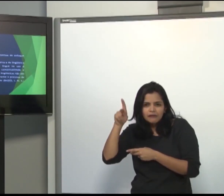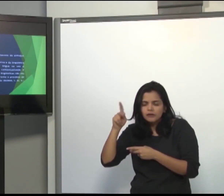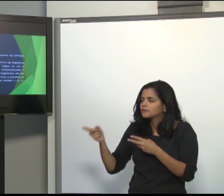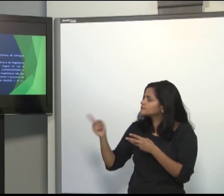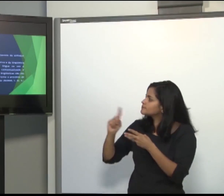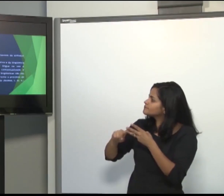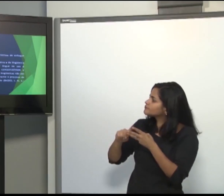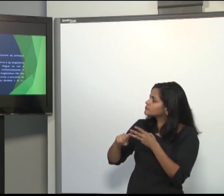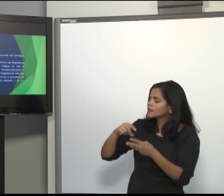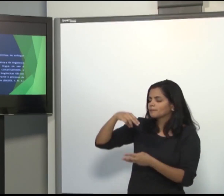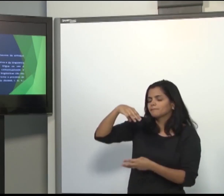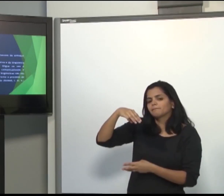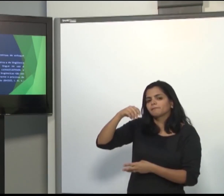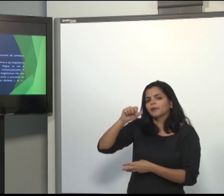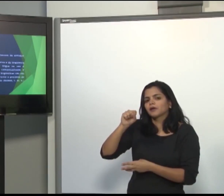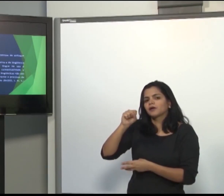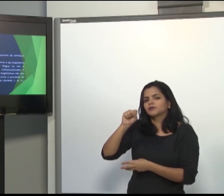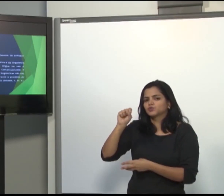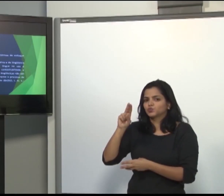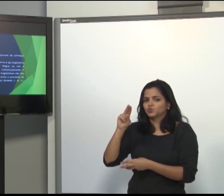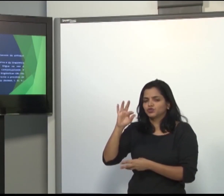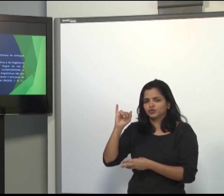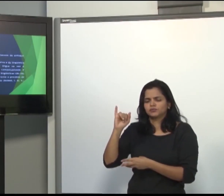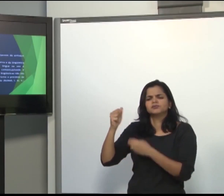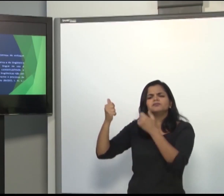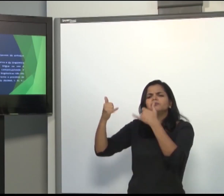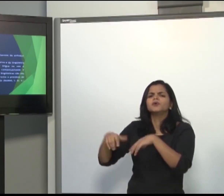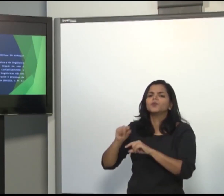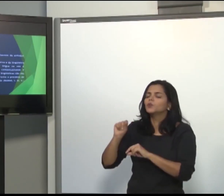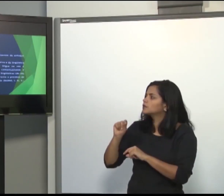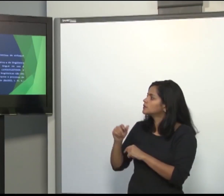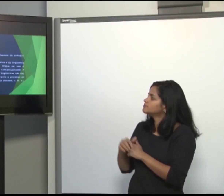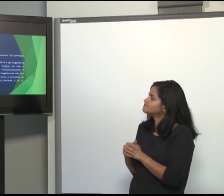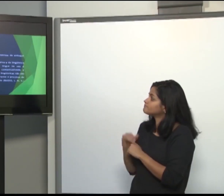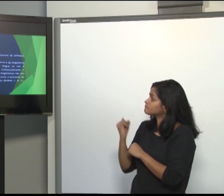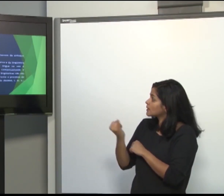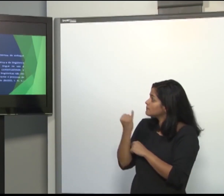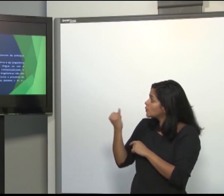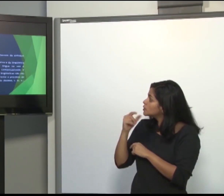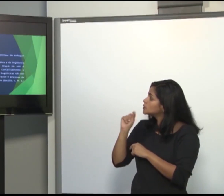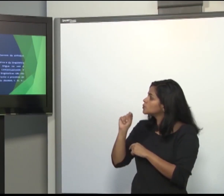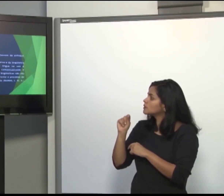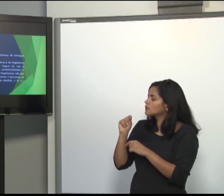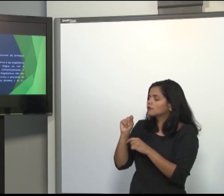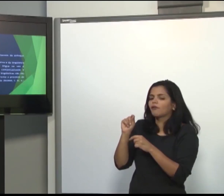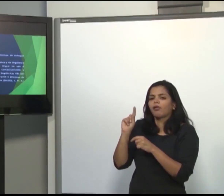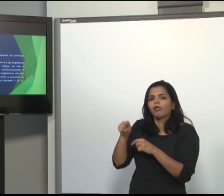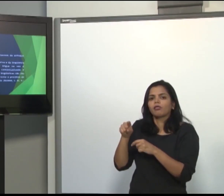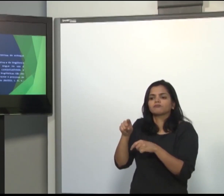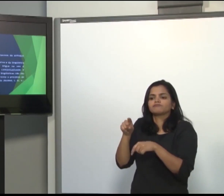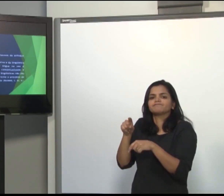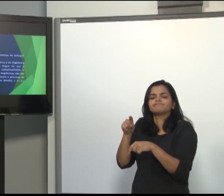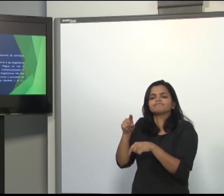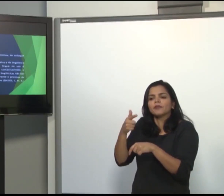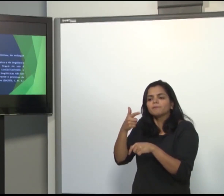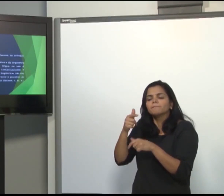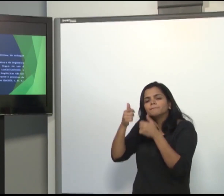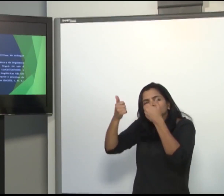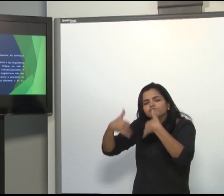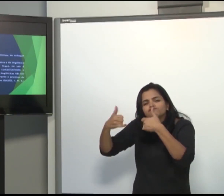Strobel, Massucci. E eles explicam que é muito importante o ensino